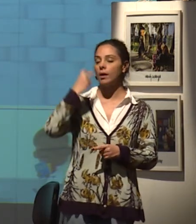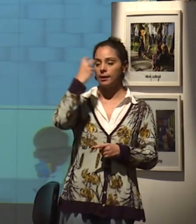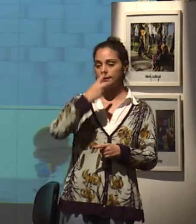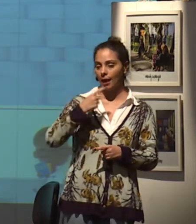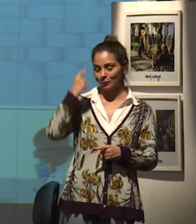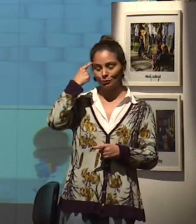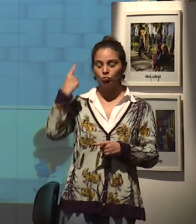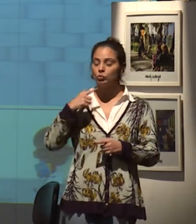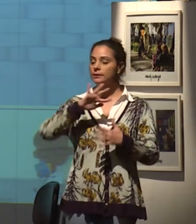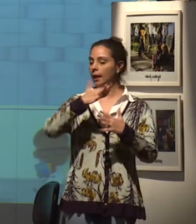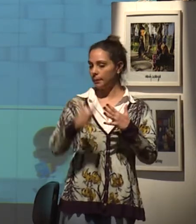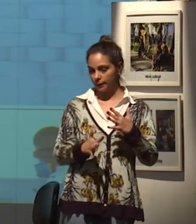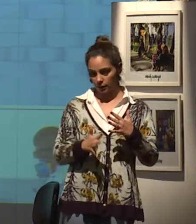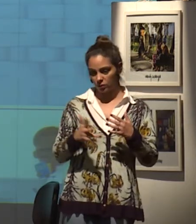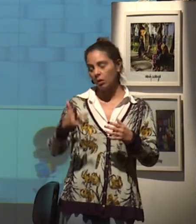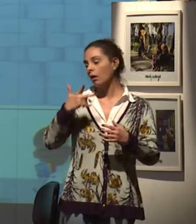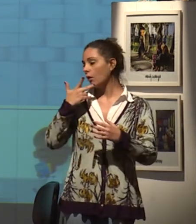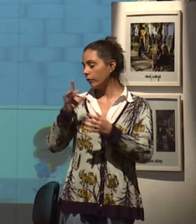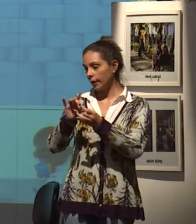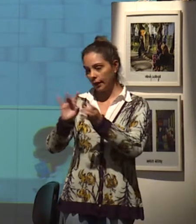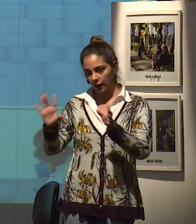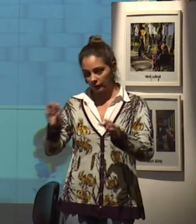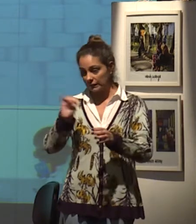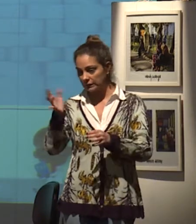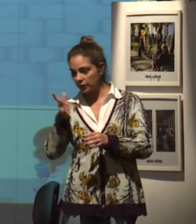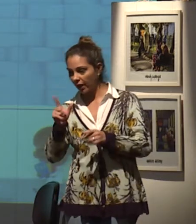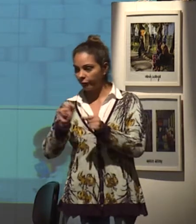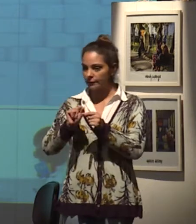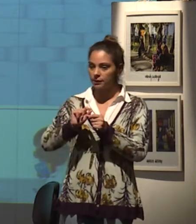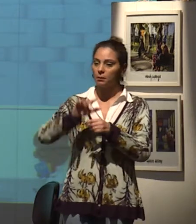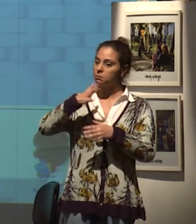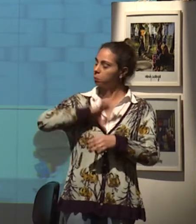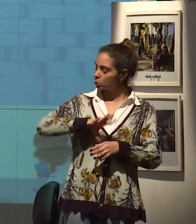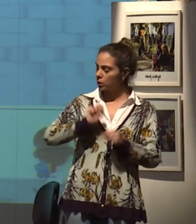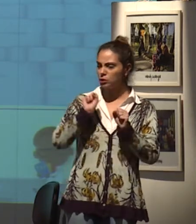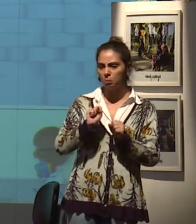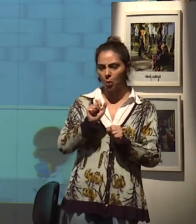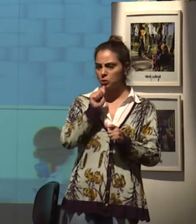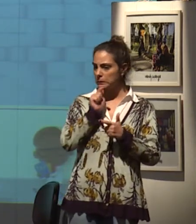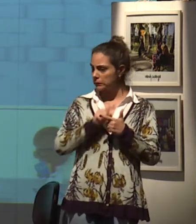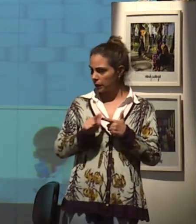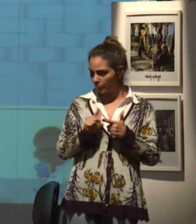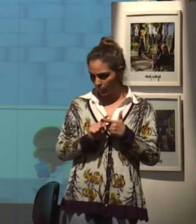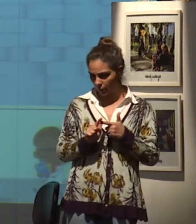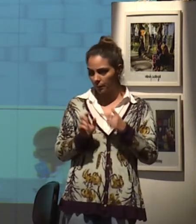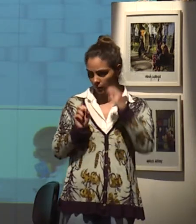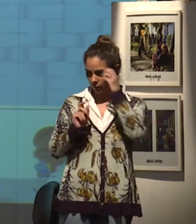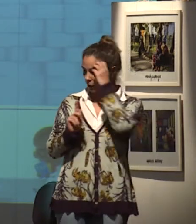na turma tem um aluno que é oralizado e não tem muito domínio da língua de sinais. Então, deixei ele bem à vontade para que fizesse como se sentisse mais confortável. Não teria problema em